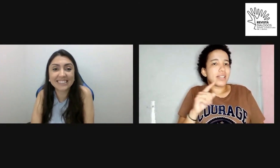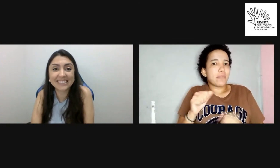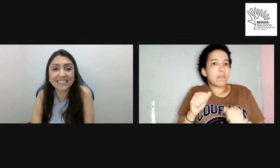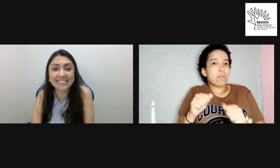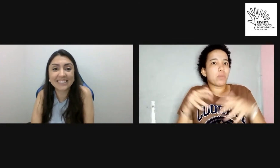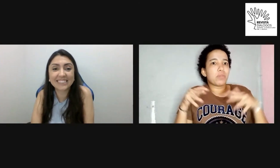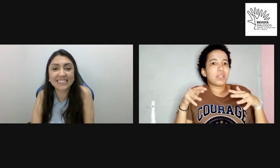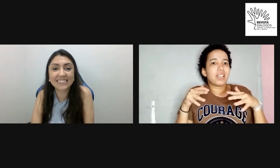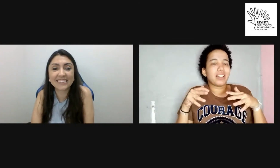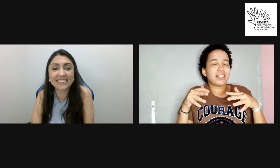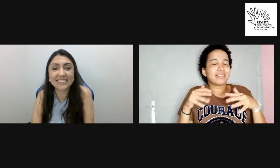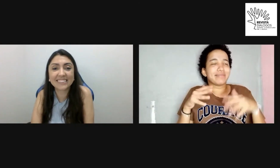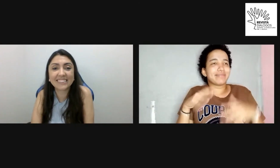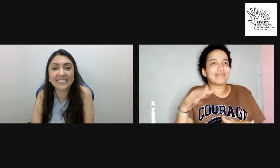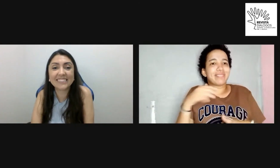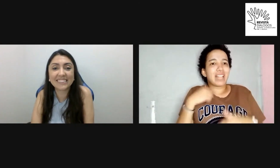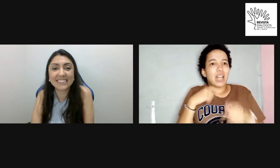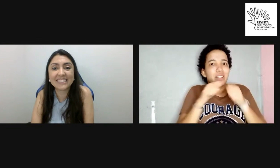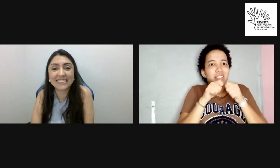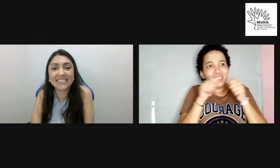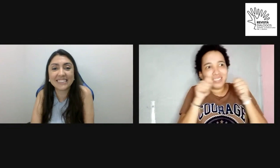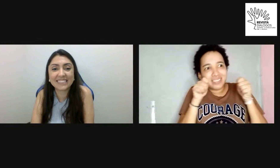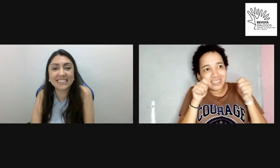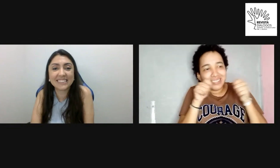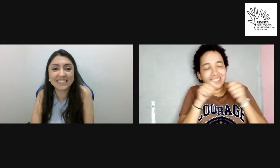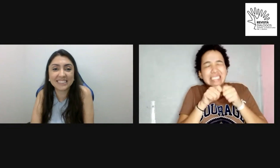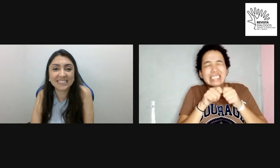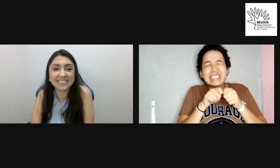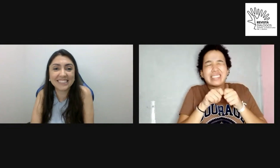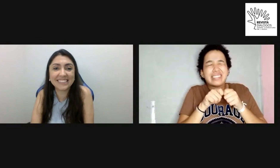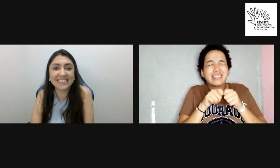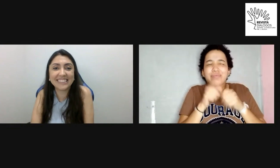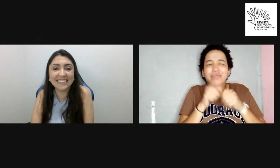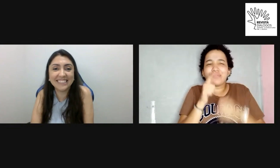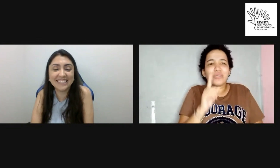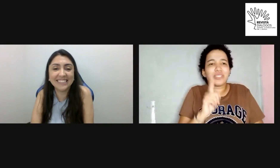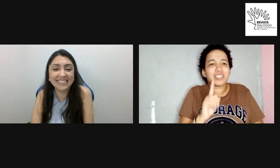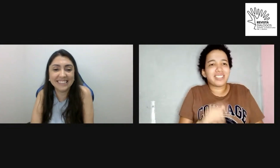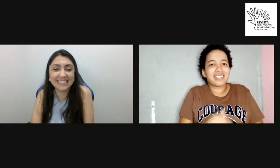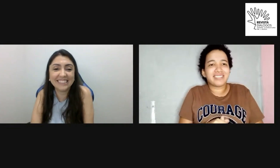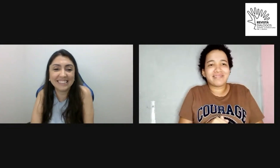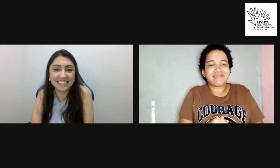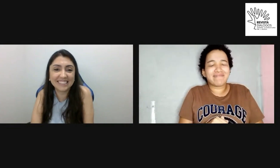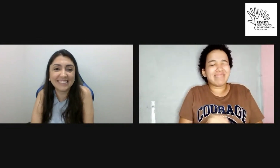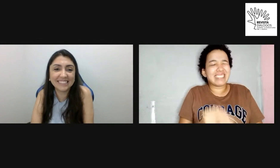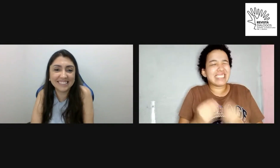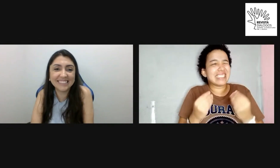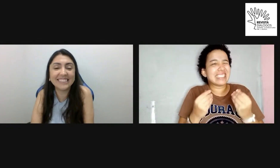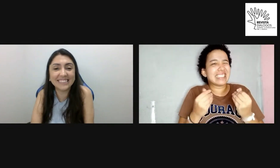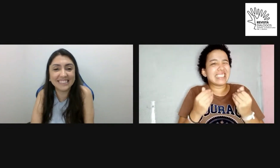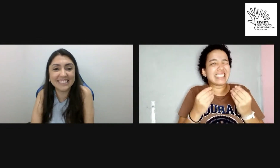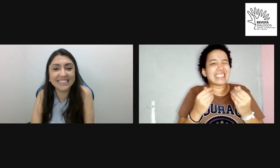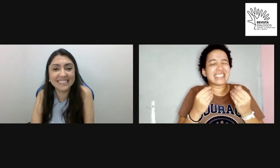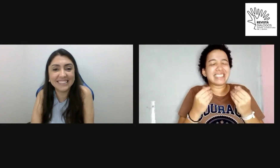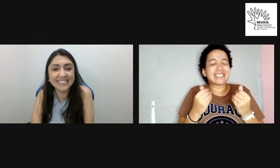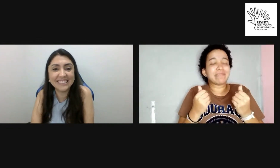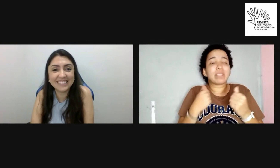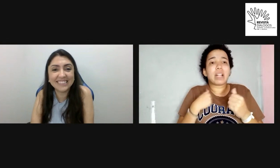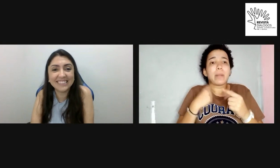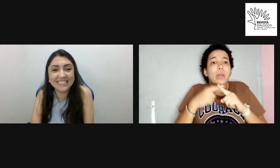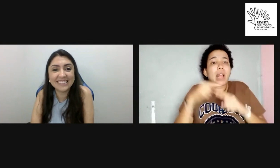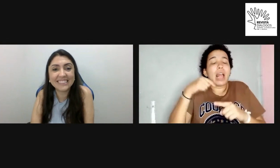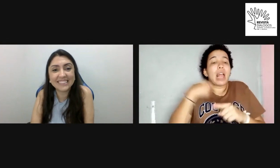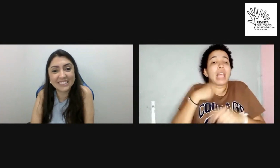estado antes na frente de uma grande plateia. Eu ficava espiando pelas cortinas e pensava, não vou